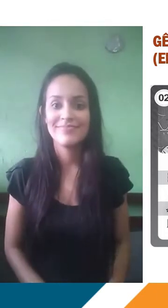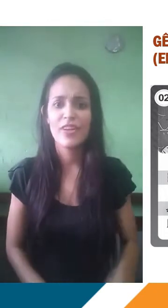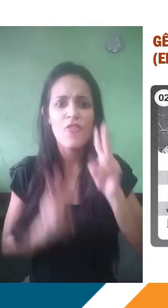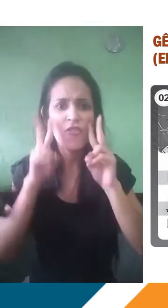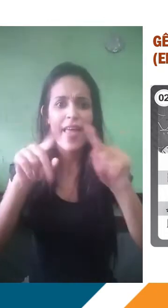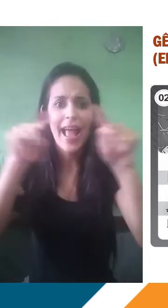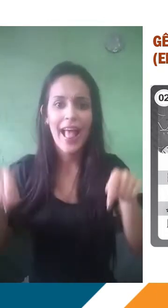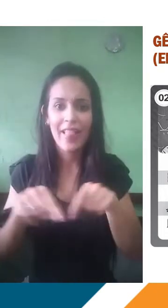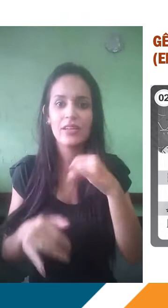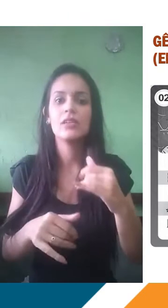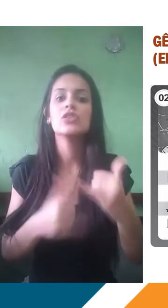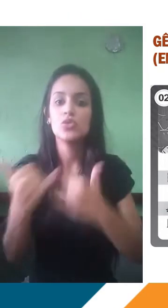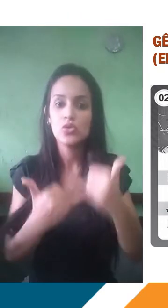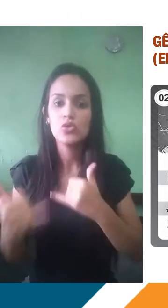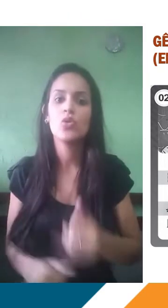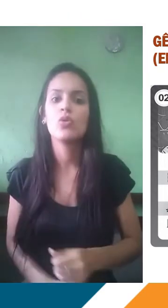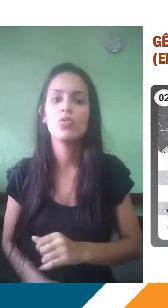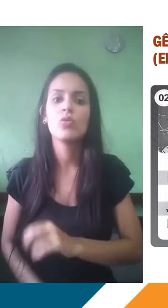uma carta de jogo que diz